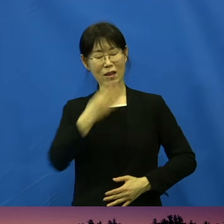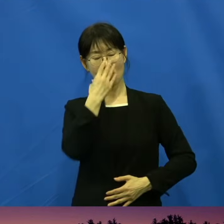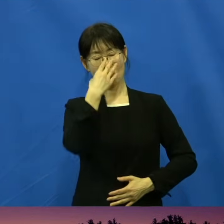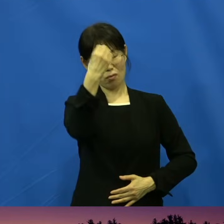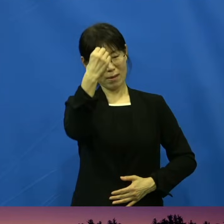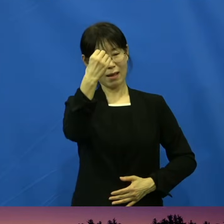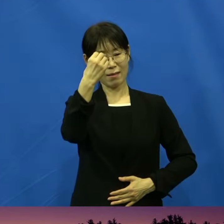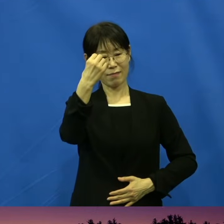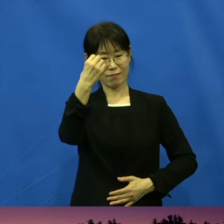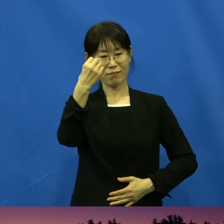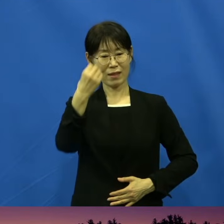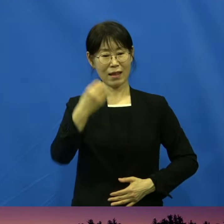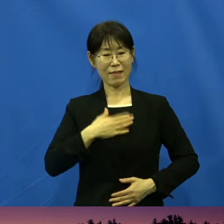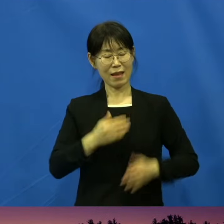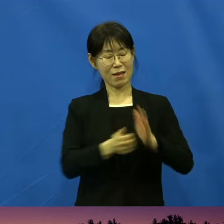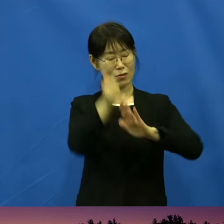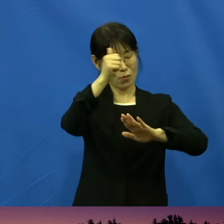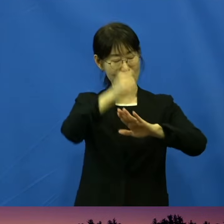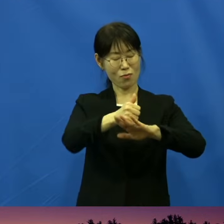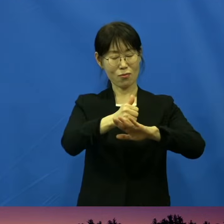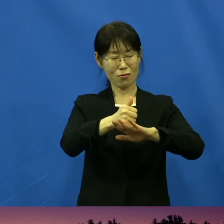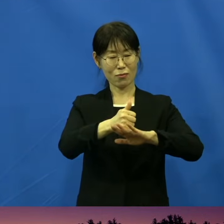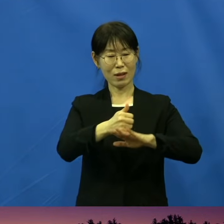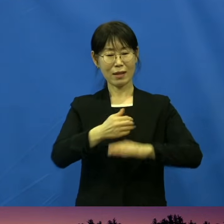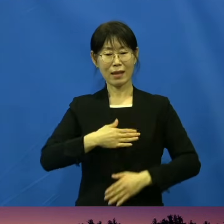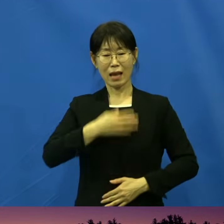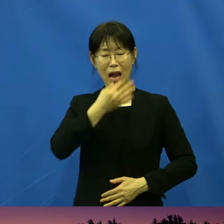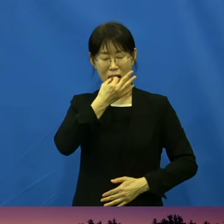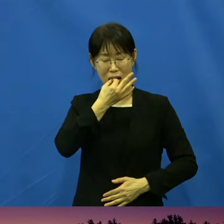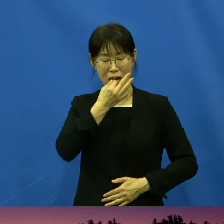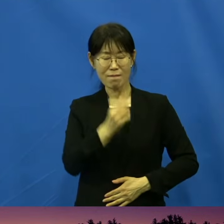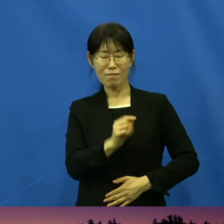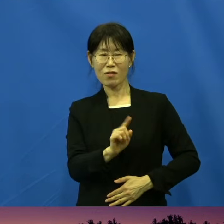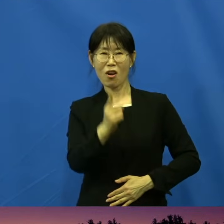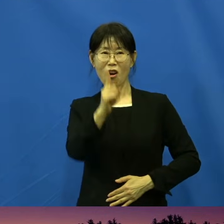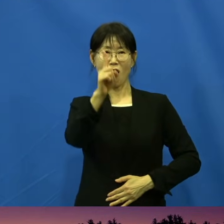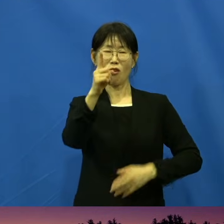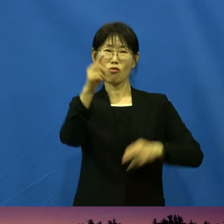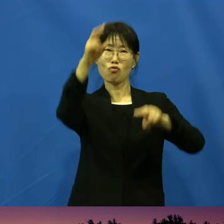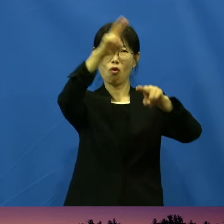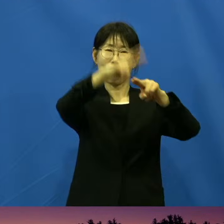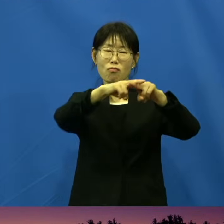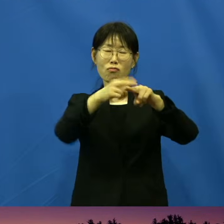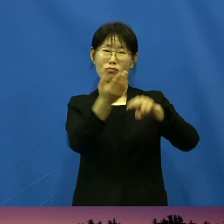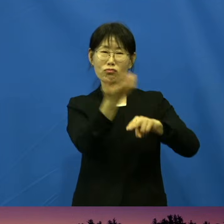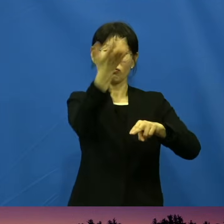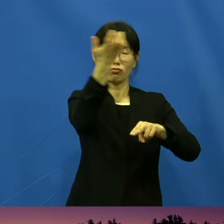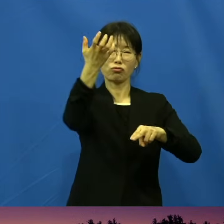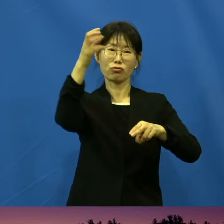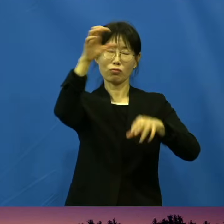더 잘난 사람처럼 보이려고, 더 높아지려고